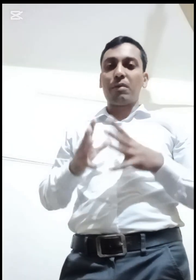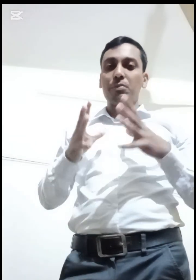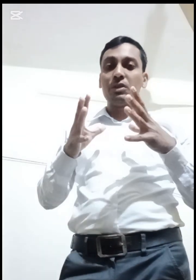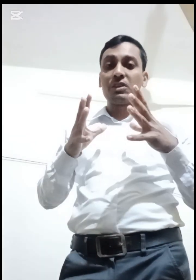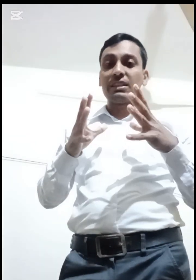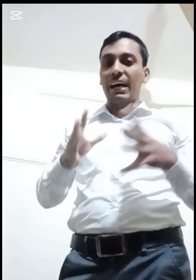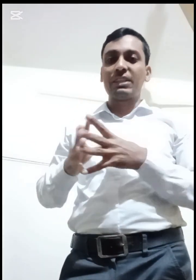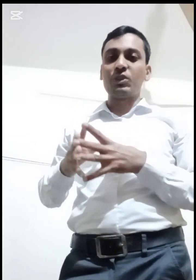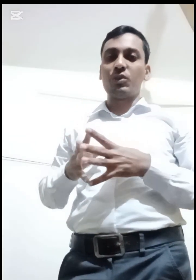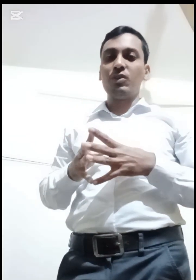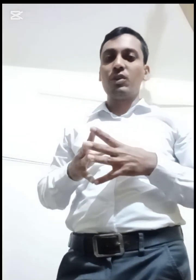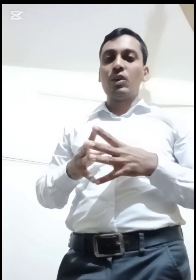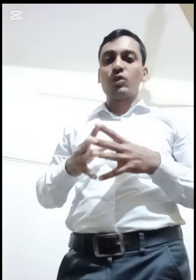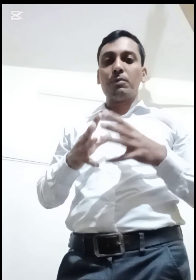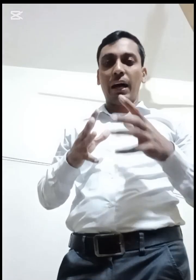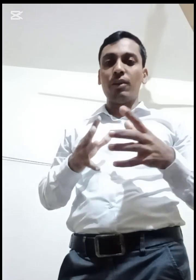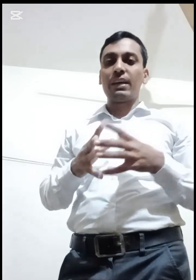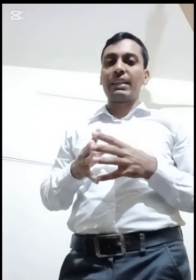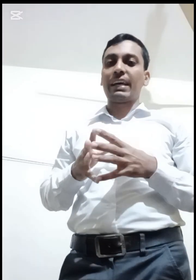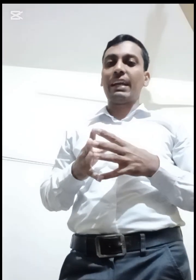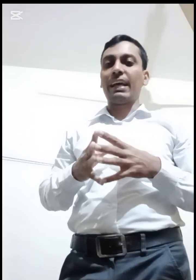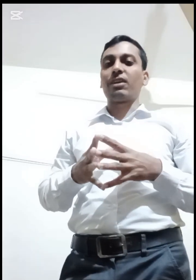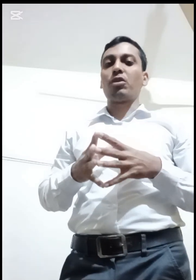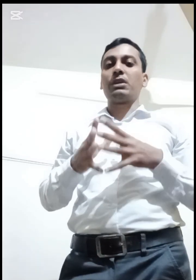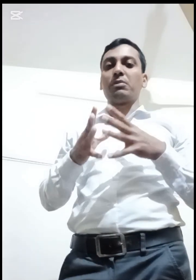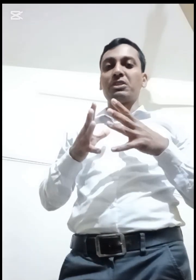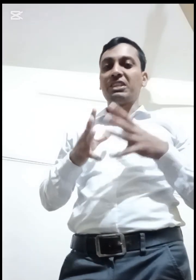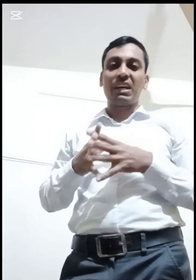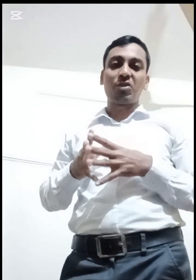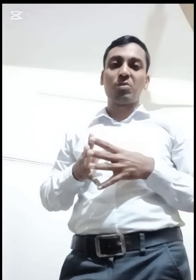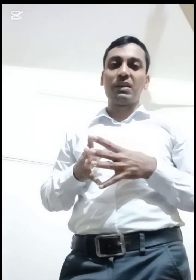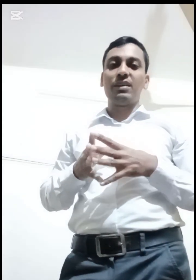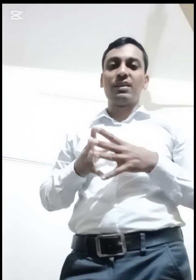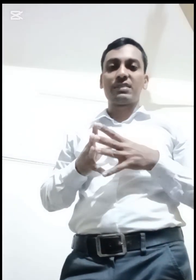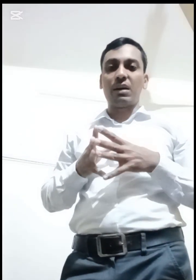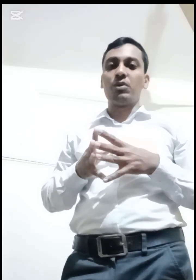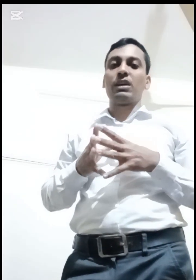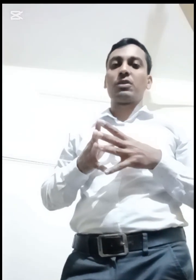আমার ভিডিওটি দেখার জন্য। যদি ভালো লেগে থাকে লাইক, কমেন্ট এবং শেয়ার করবেন। আসসালামু আলাইকুম।